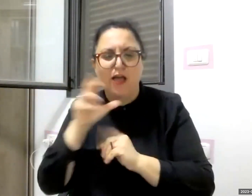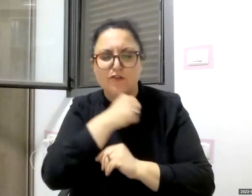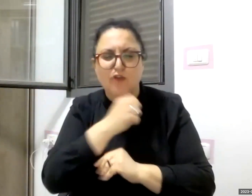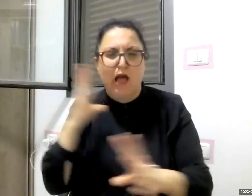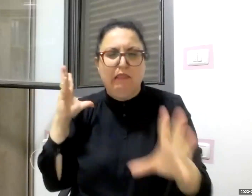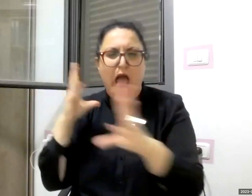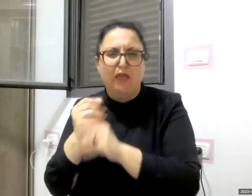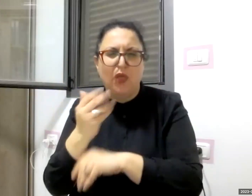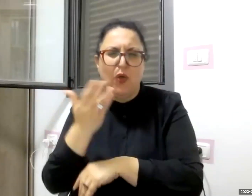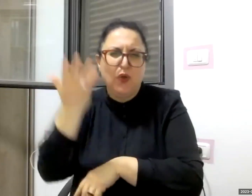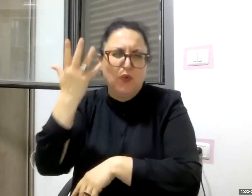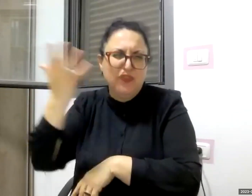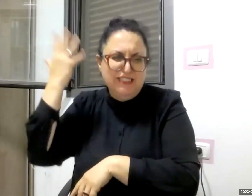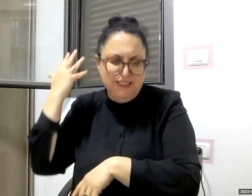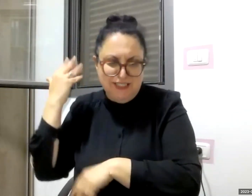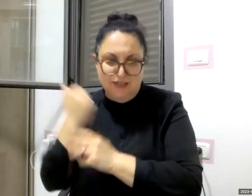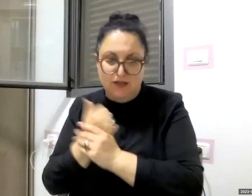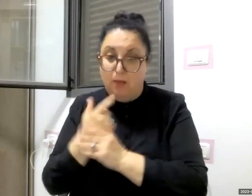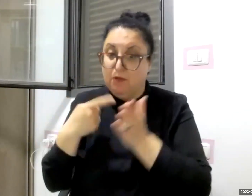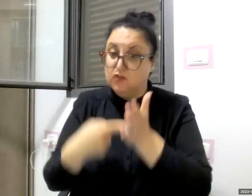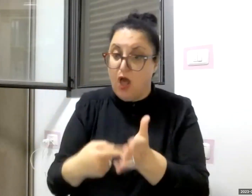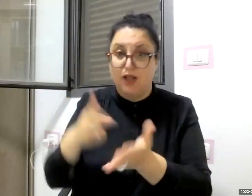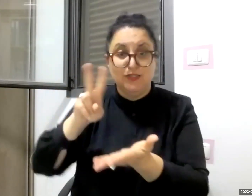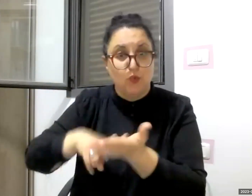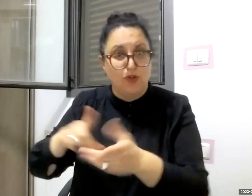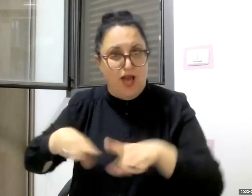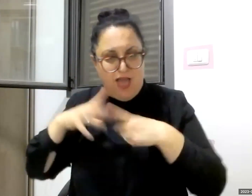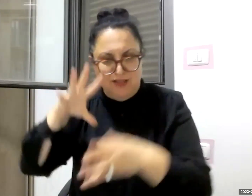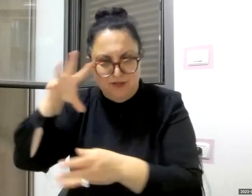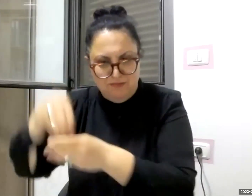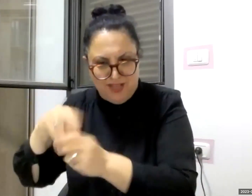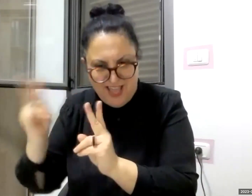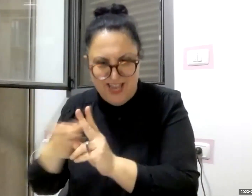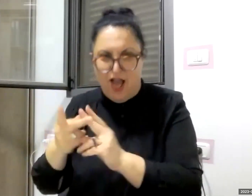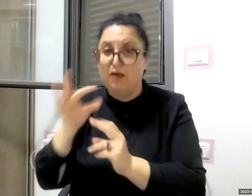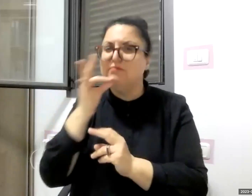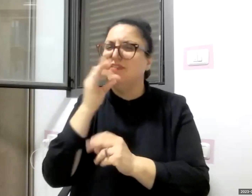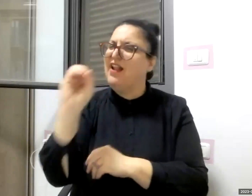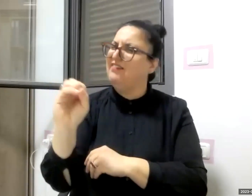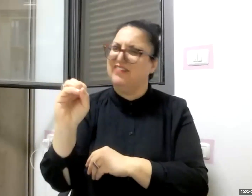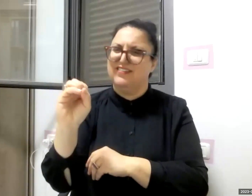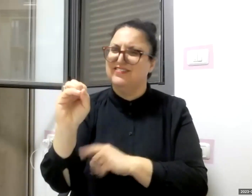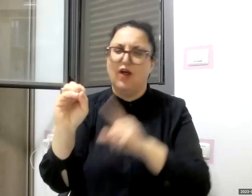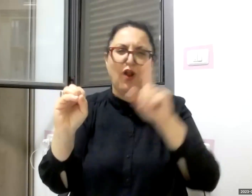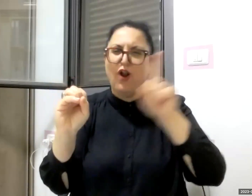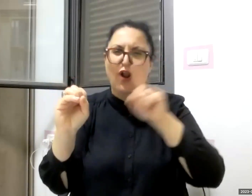ששובר את המבנה הישן והערכאי למשל הזכות לחיים בקהילה מגיל